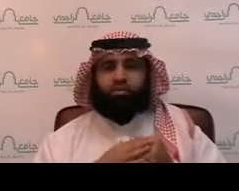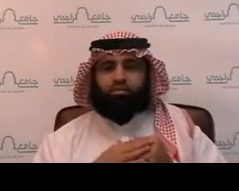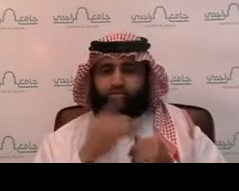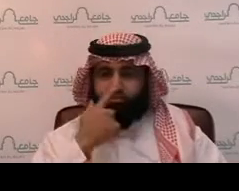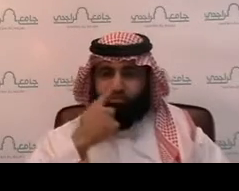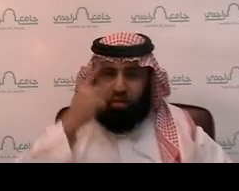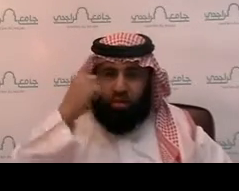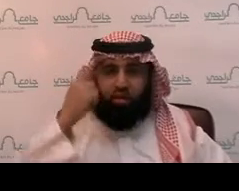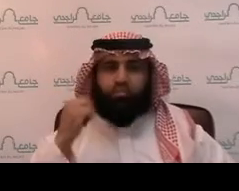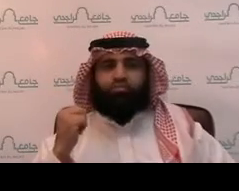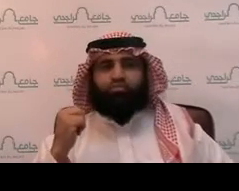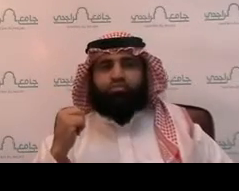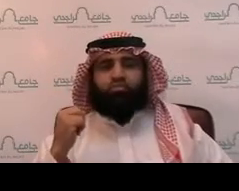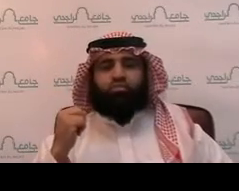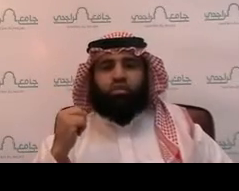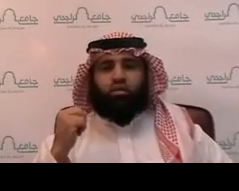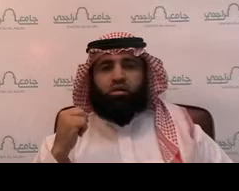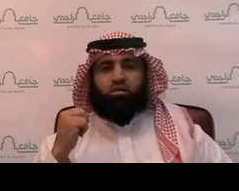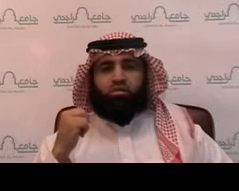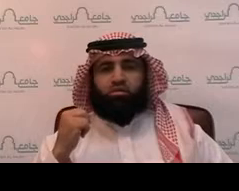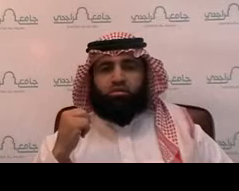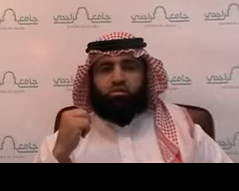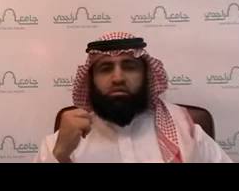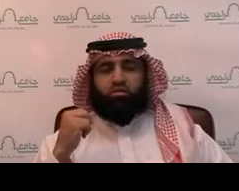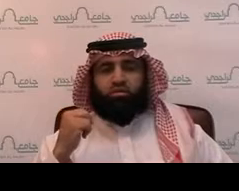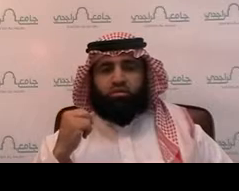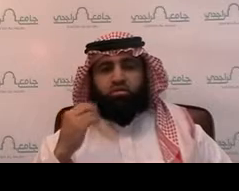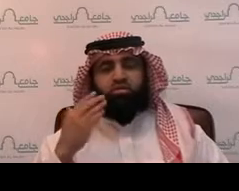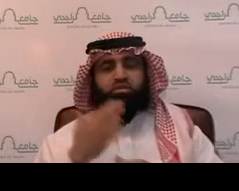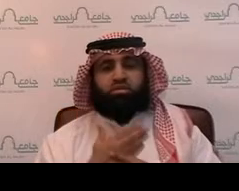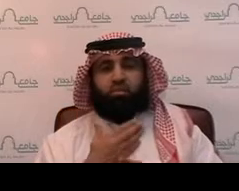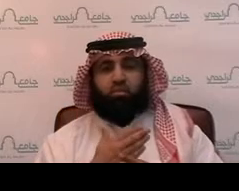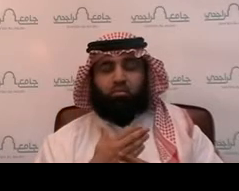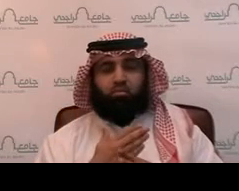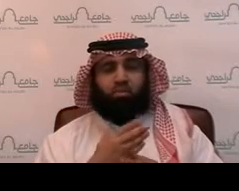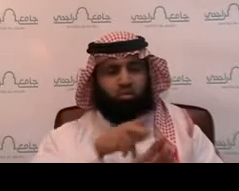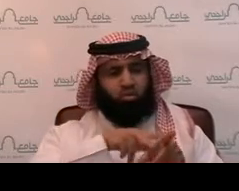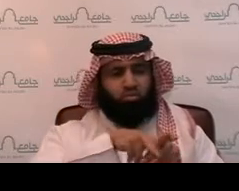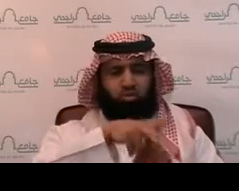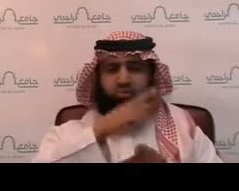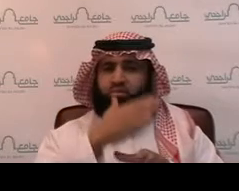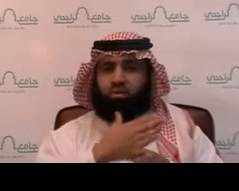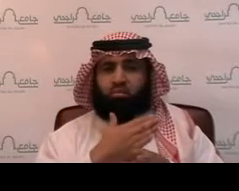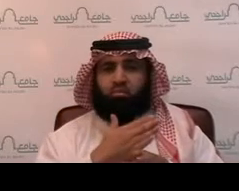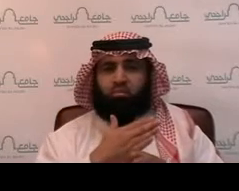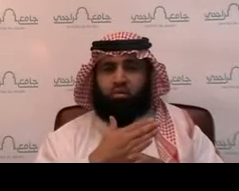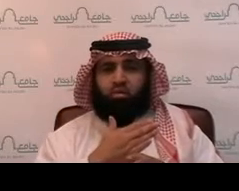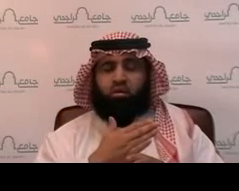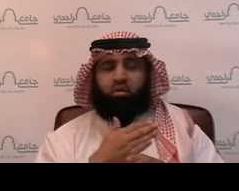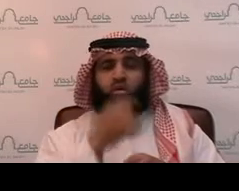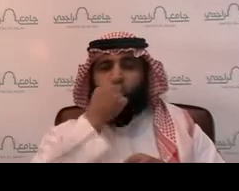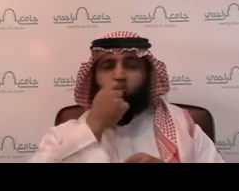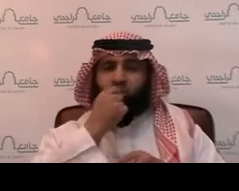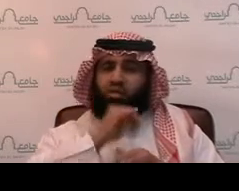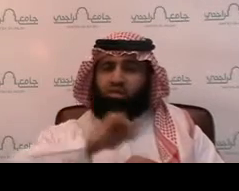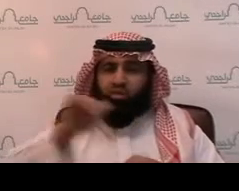الله، من أسباب الإهلاك ترك العمل والحكم بالكتاب والسنة،